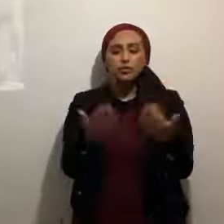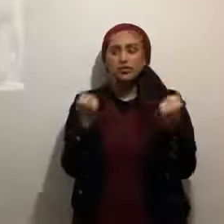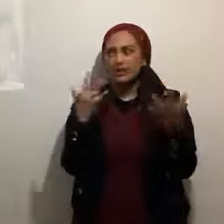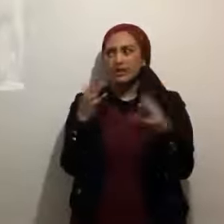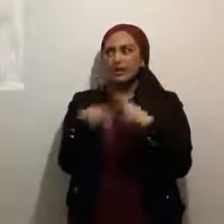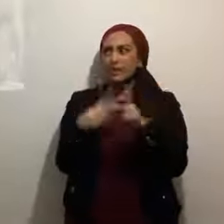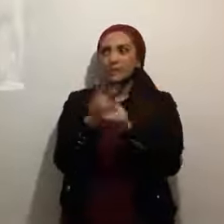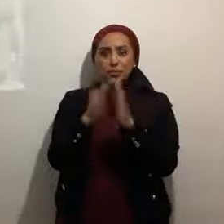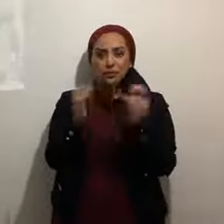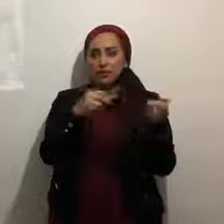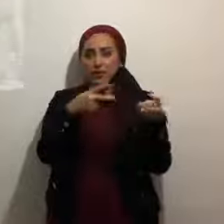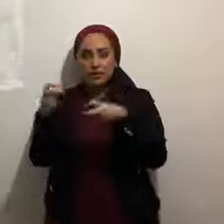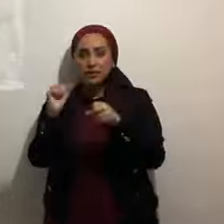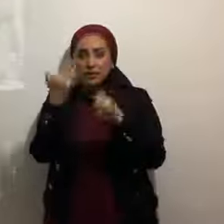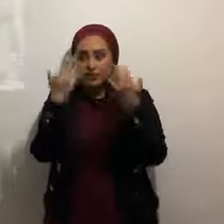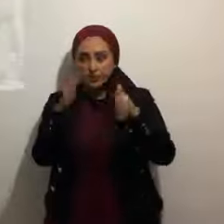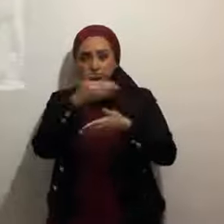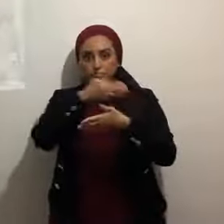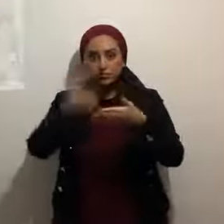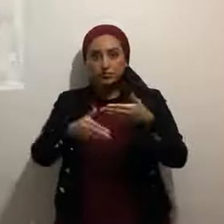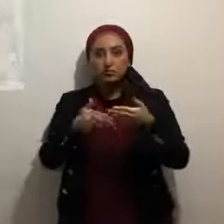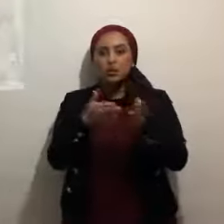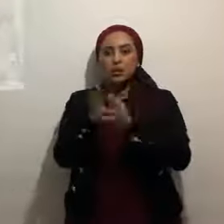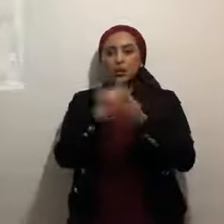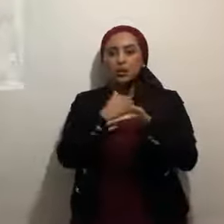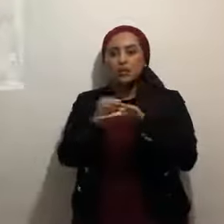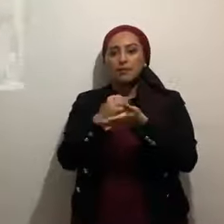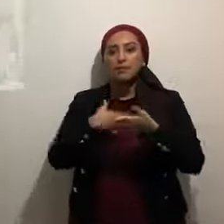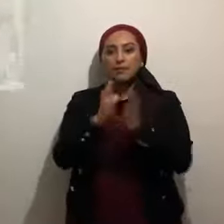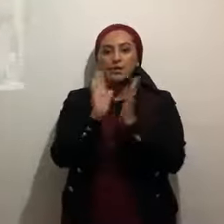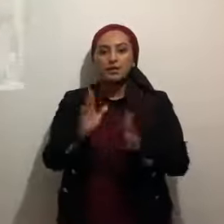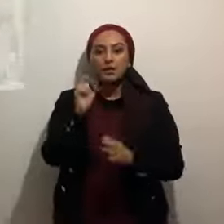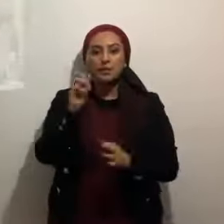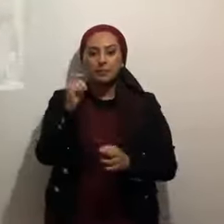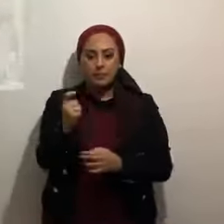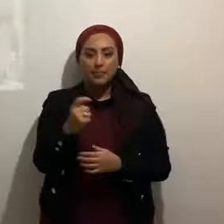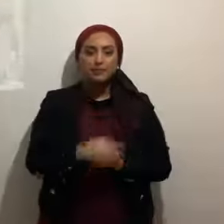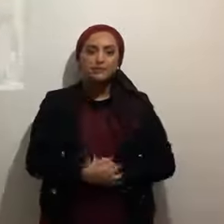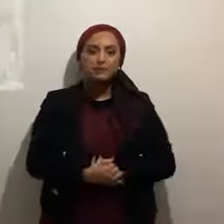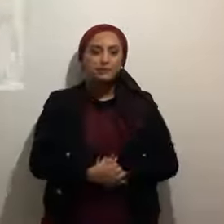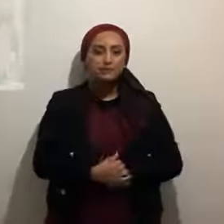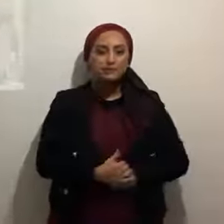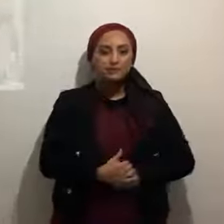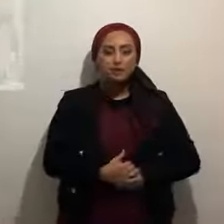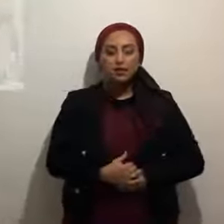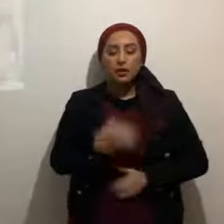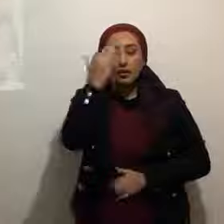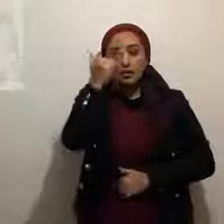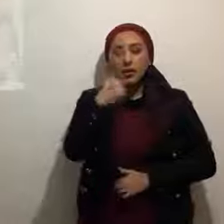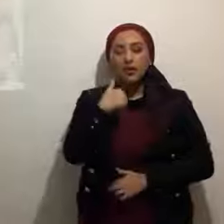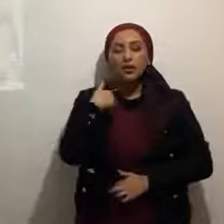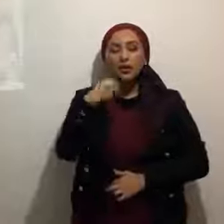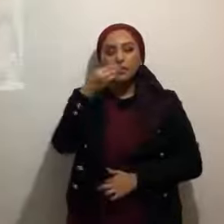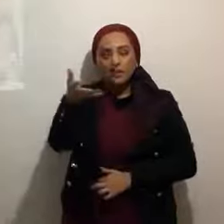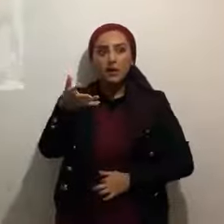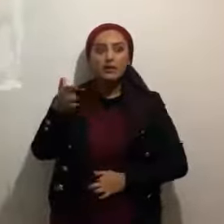que puedes bajar después del Shabbat a través de la página gozoypaz.mx. Por eso les he mandado cantos, Halelot,